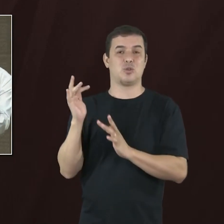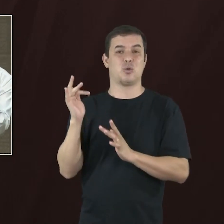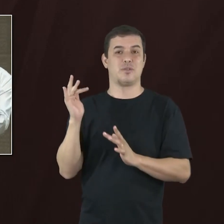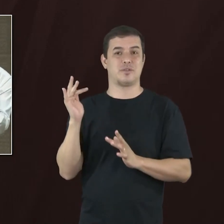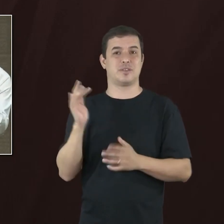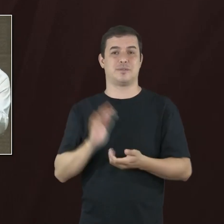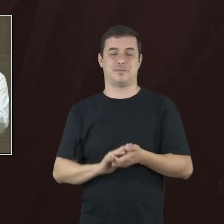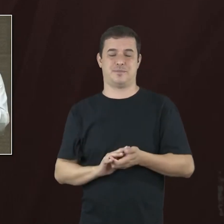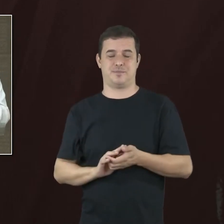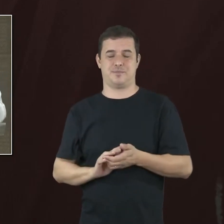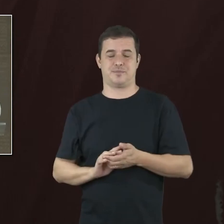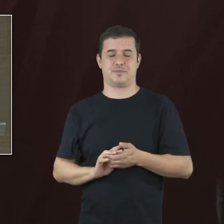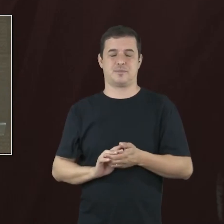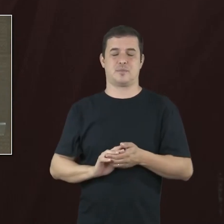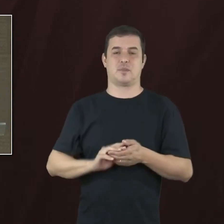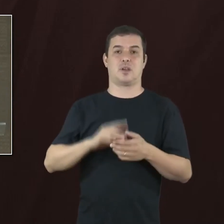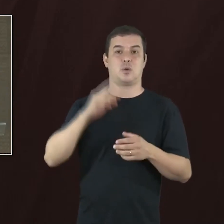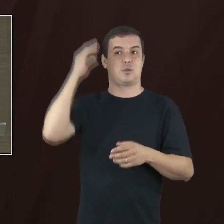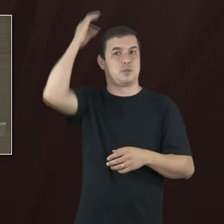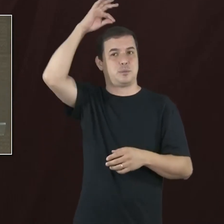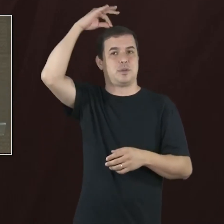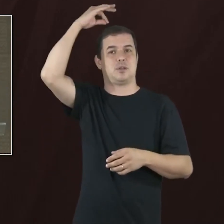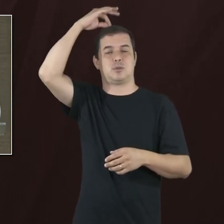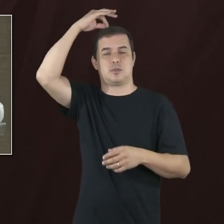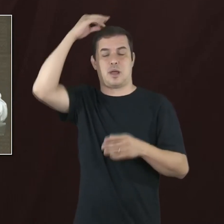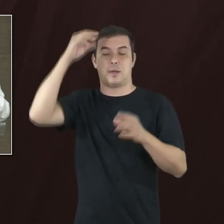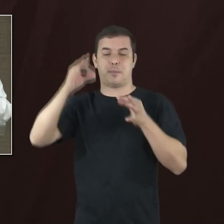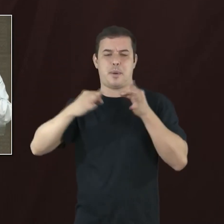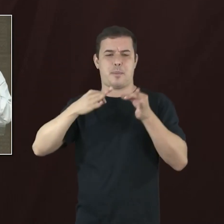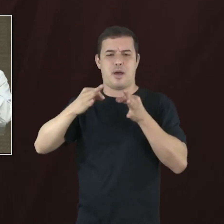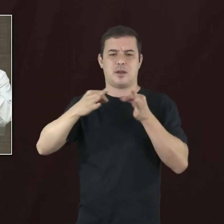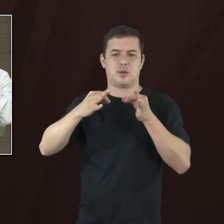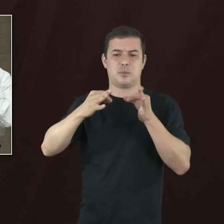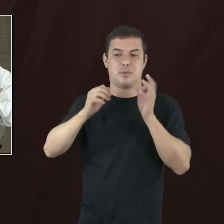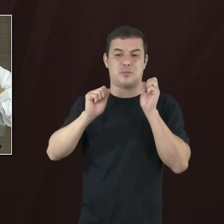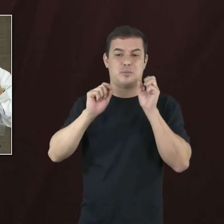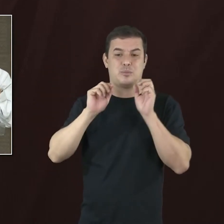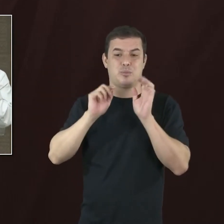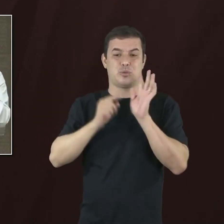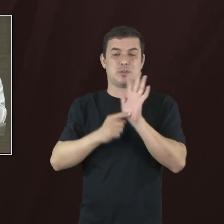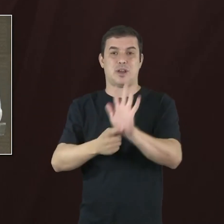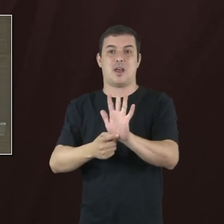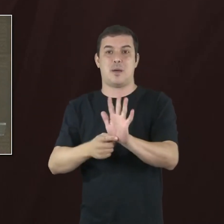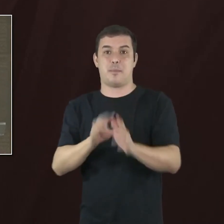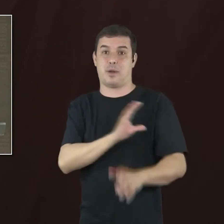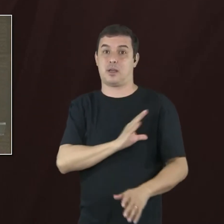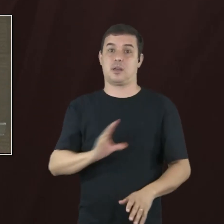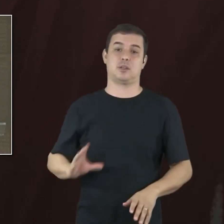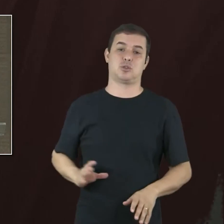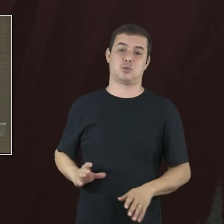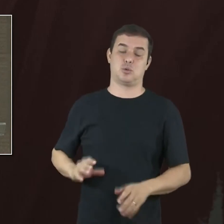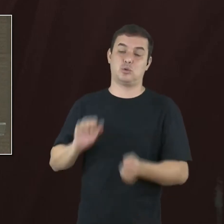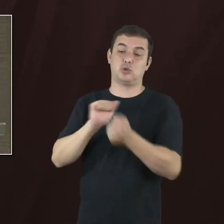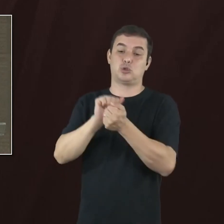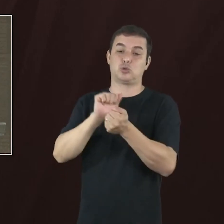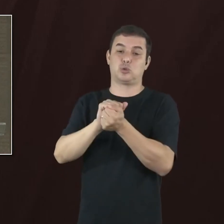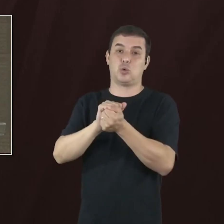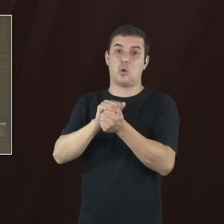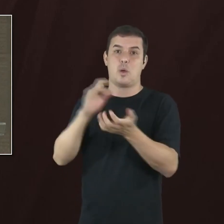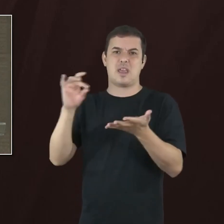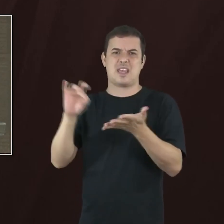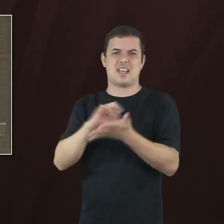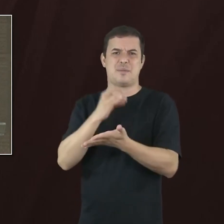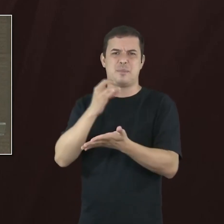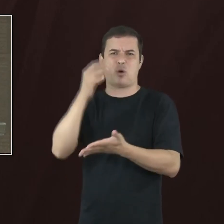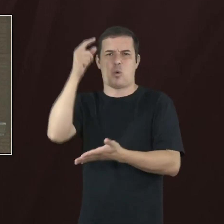preparando para nos apresentar a Cristo, e nós, juntamente com Cristo, vamos colocar todos os inimigos debaixo dos pés